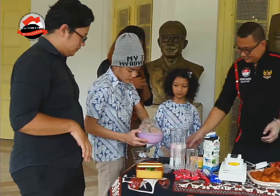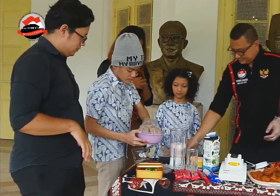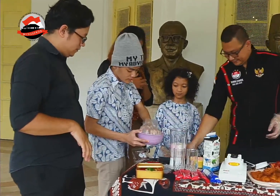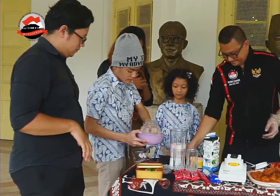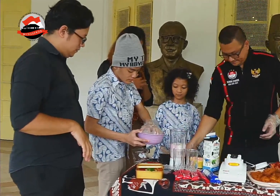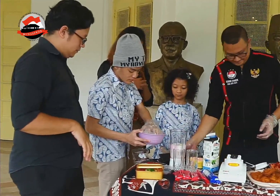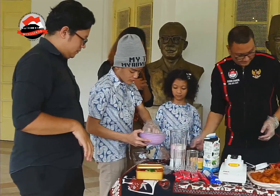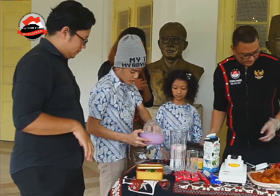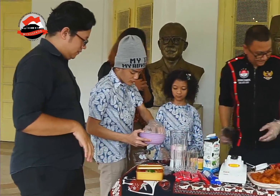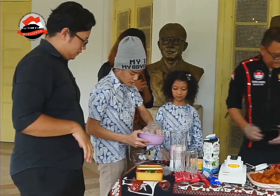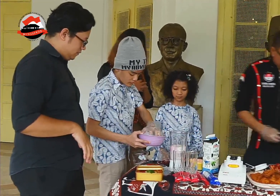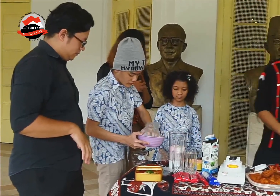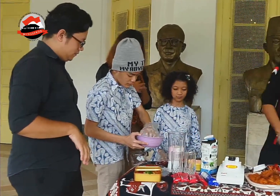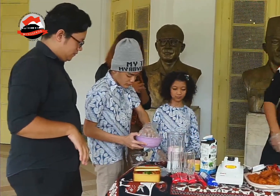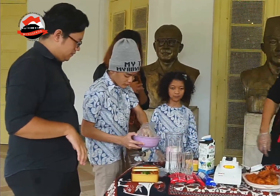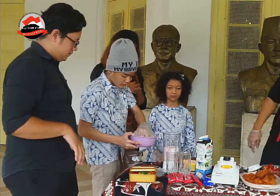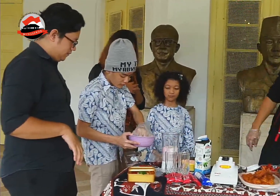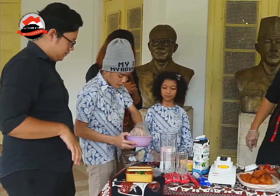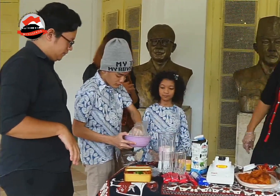Terus.